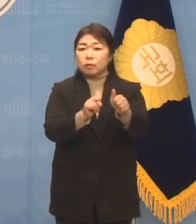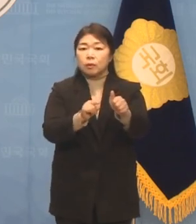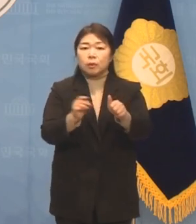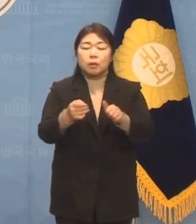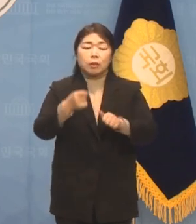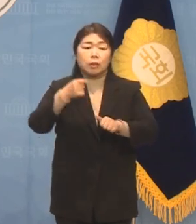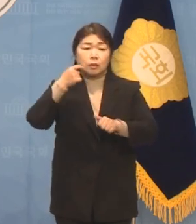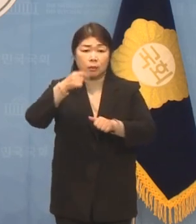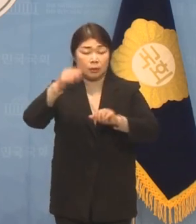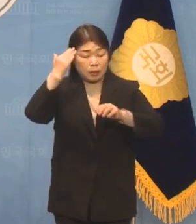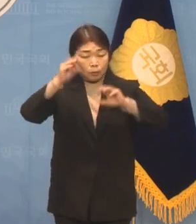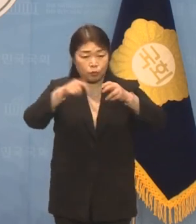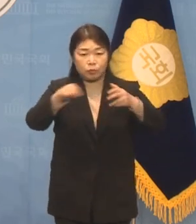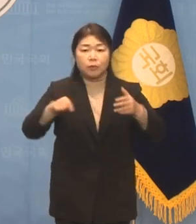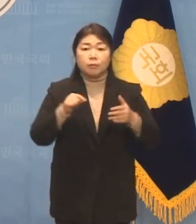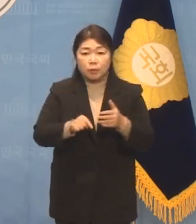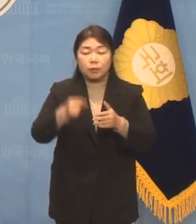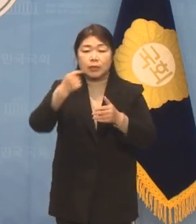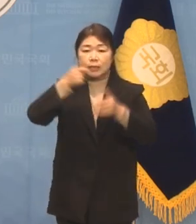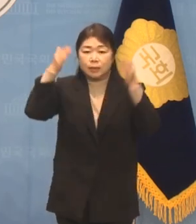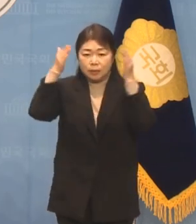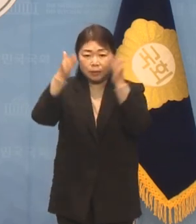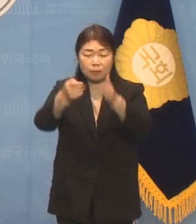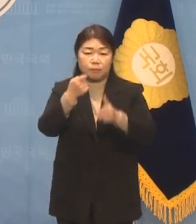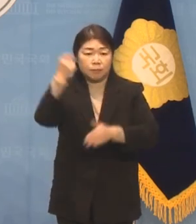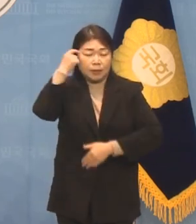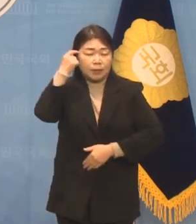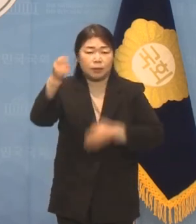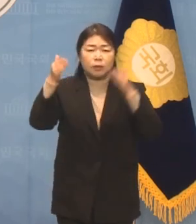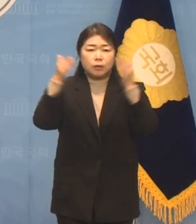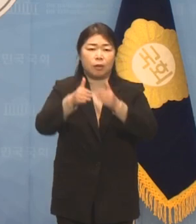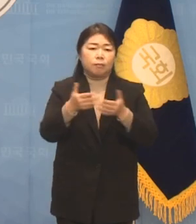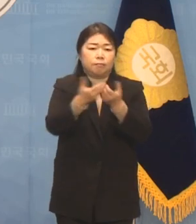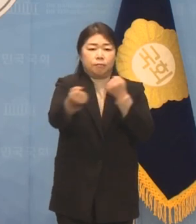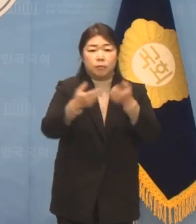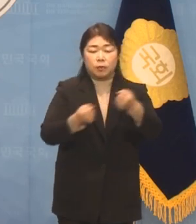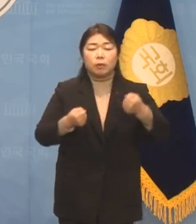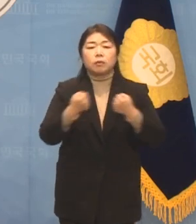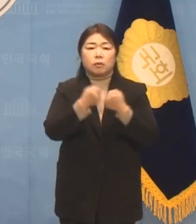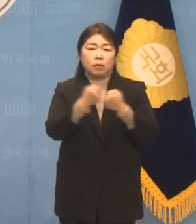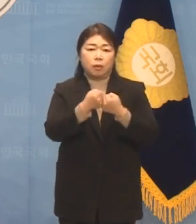전쟁에 밀어넣고 있으니 한심함을 넘어 절망감을 느낍니다.